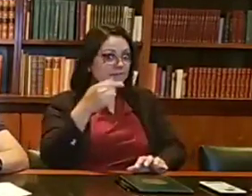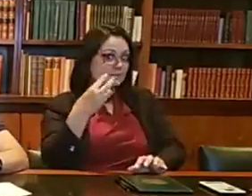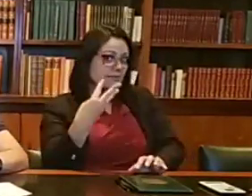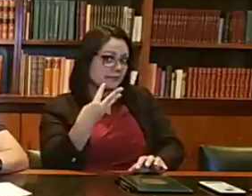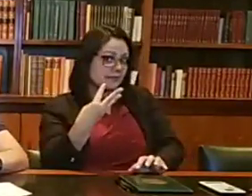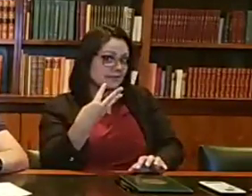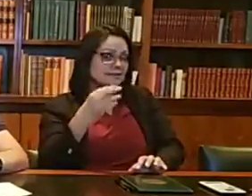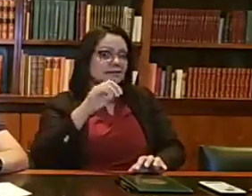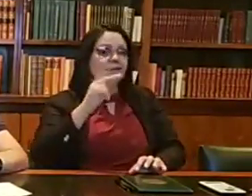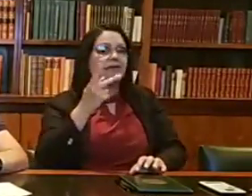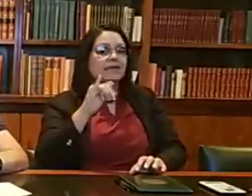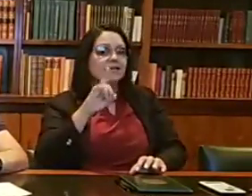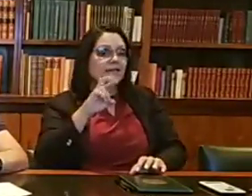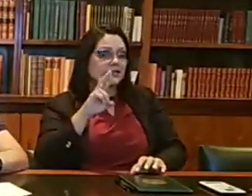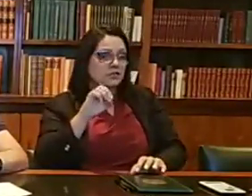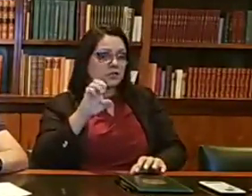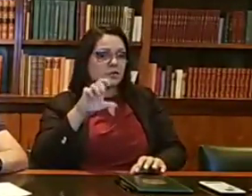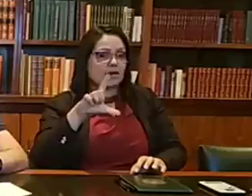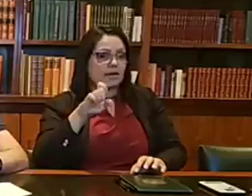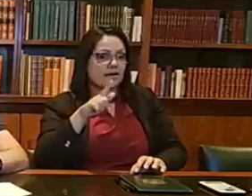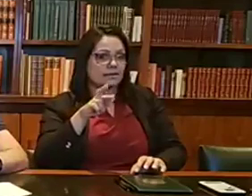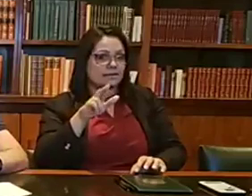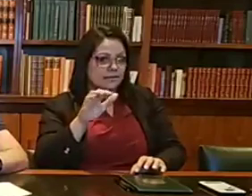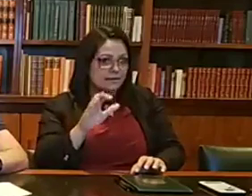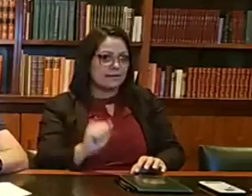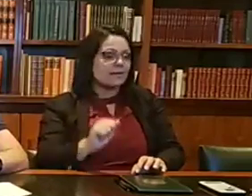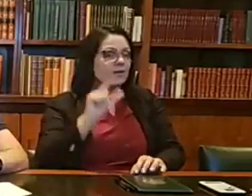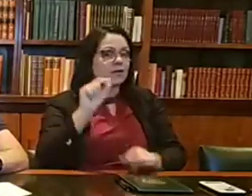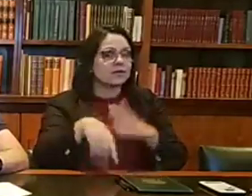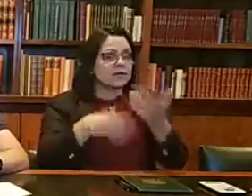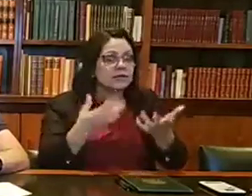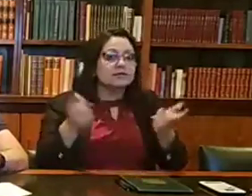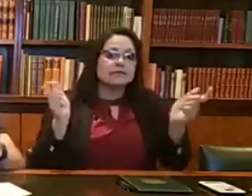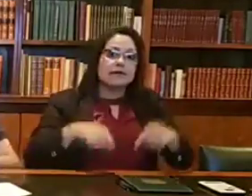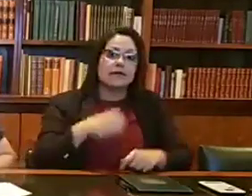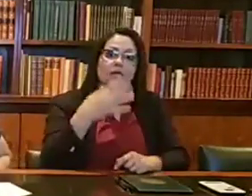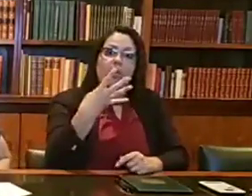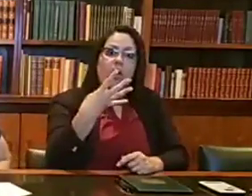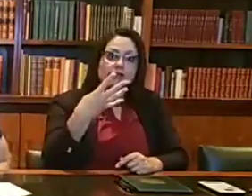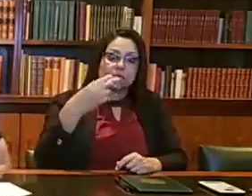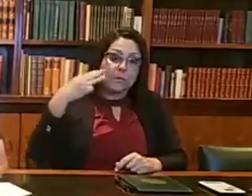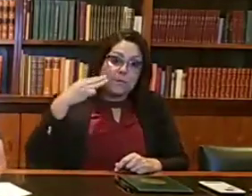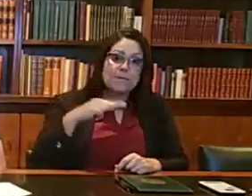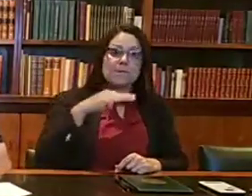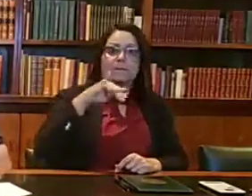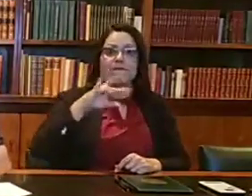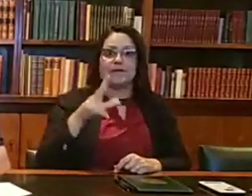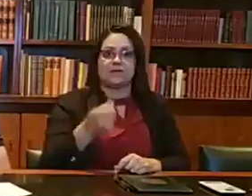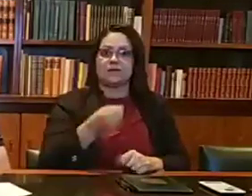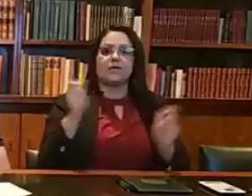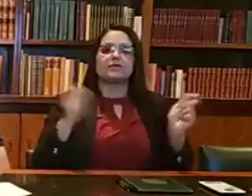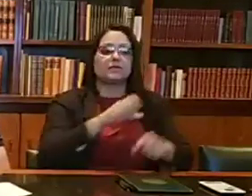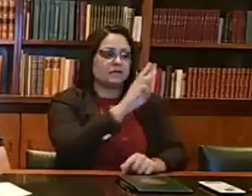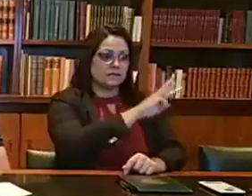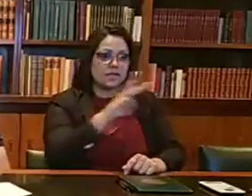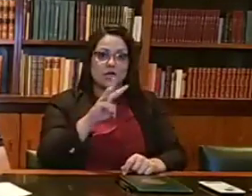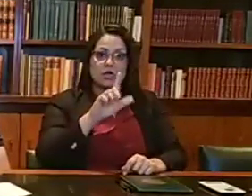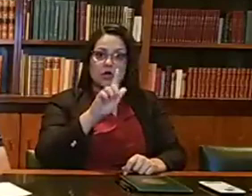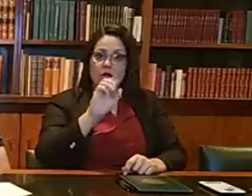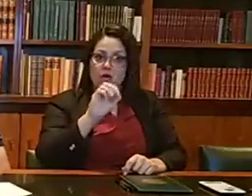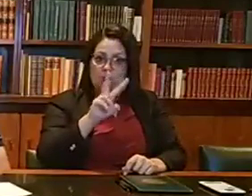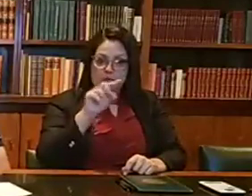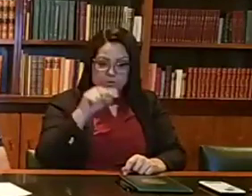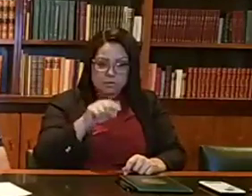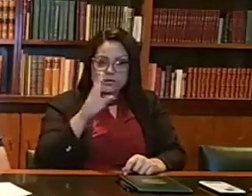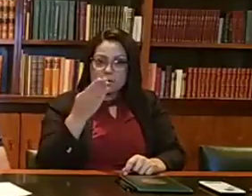com possibilidade de 4 milhões de toneladas de produção de peixe no Brasil, agora entra no portal gov.br.